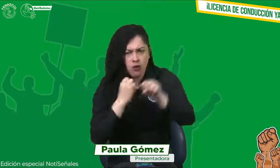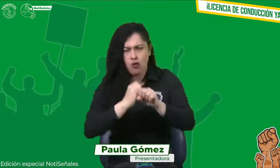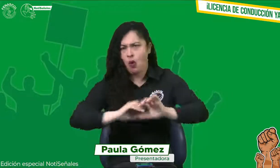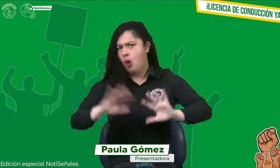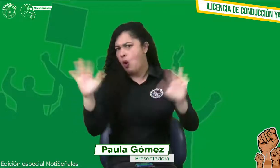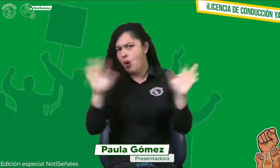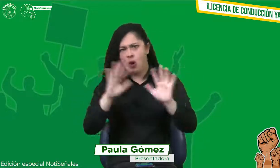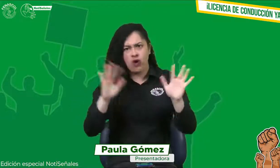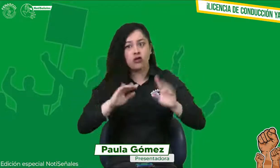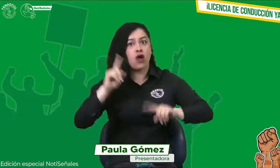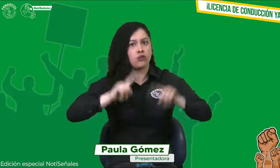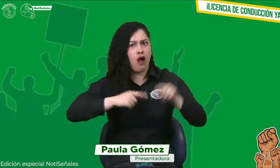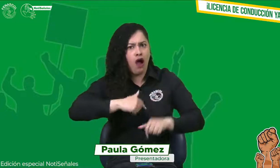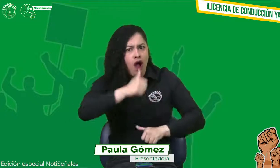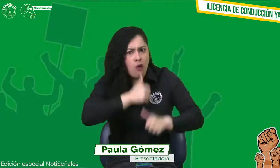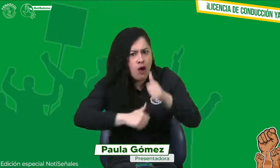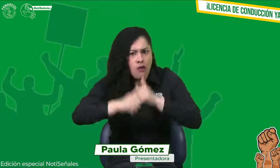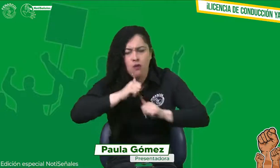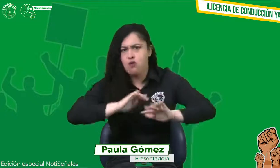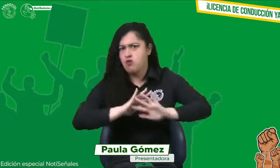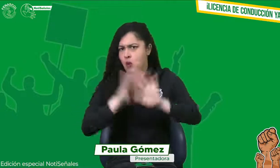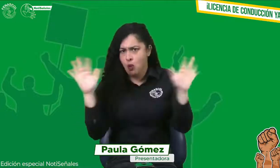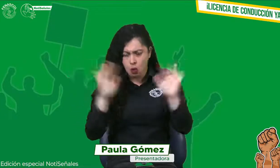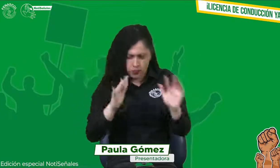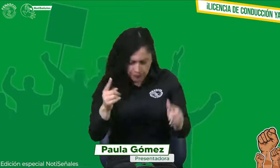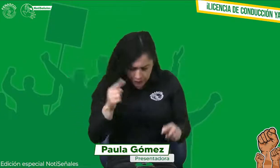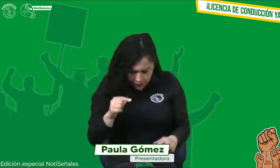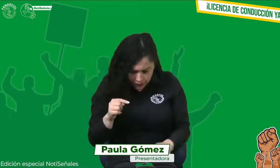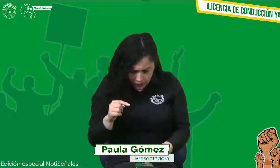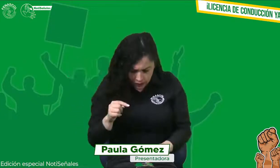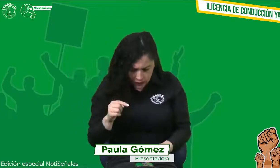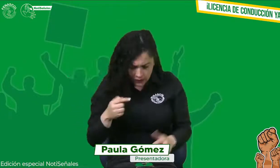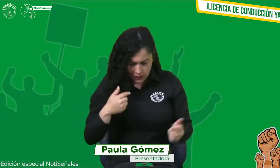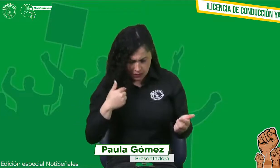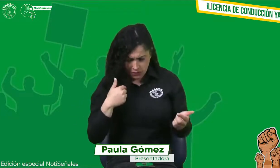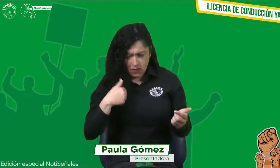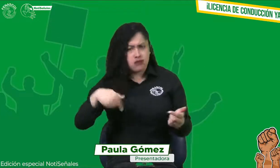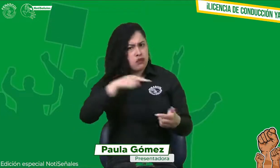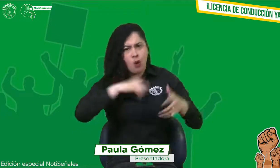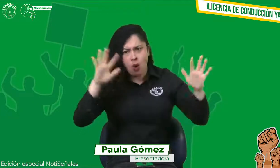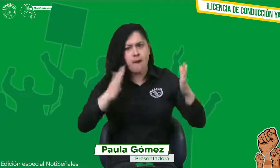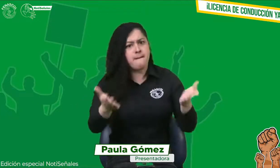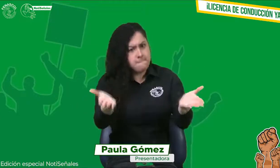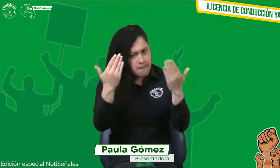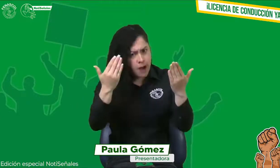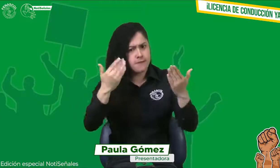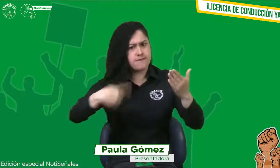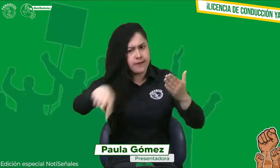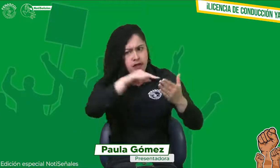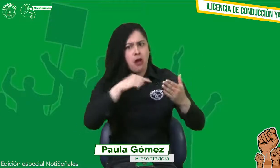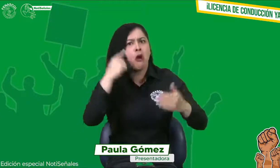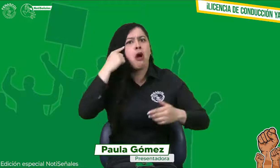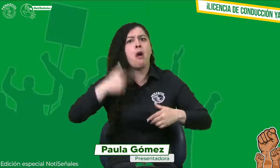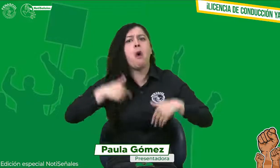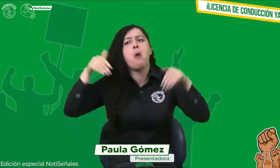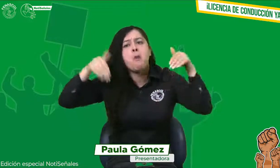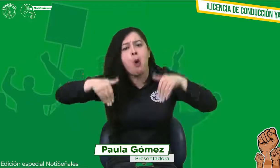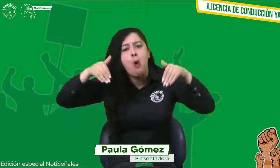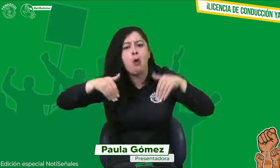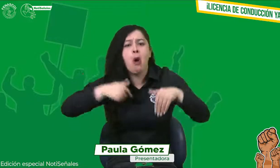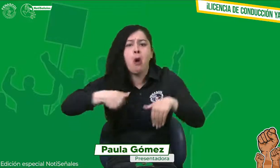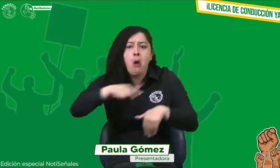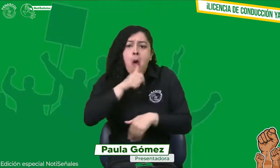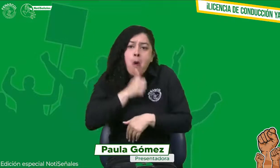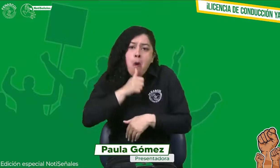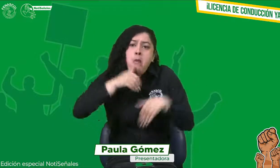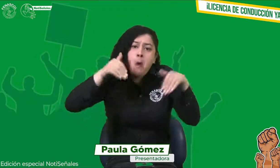varios comentarios que nos dicen que no, ¿cómo es posible 3 años otra vez? Llevamos mucho tiempo esperando. También hay otros